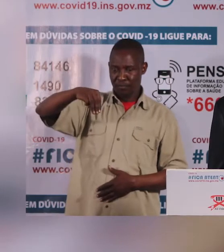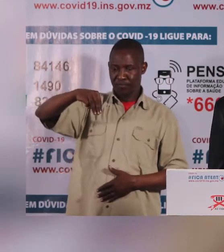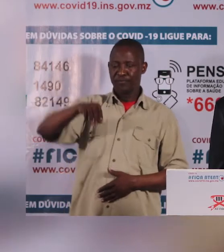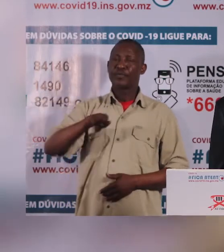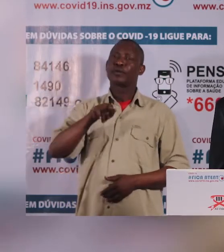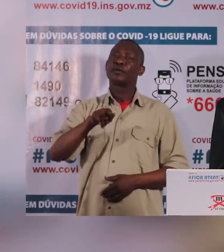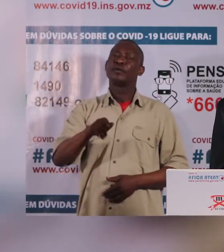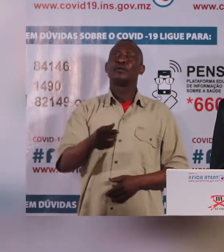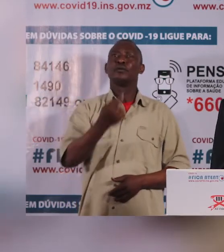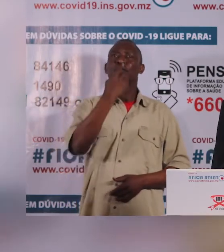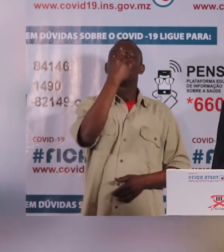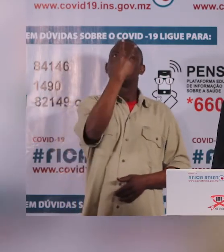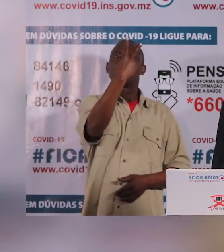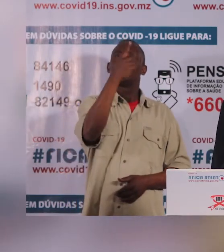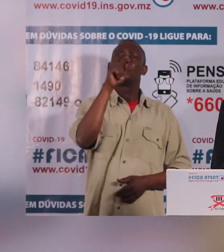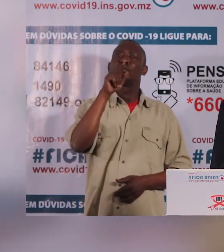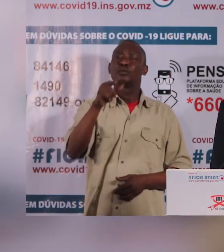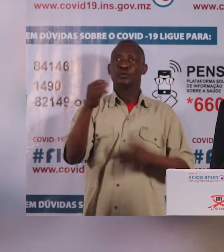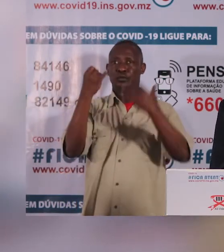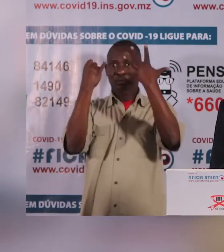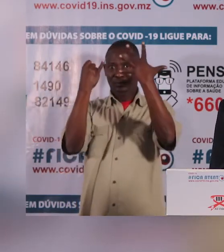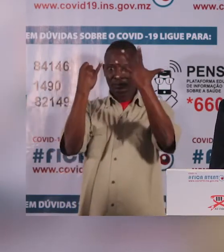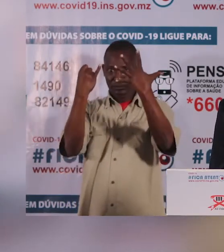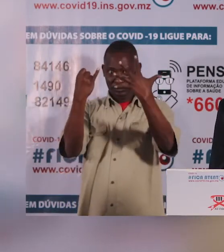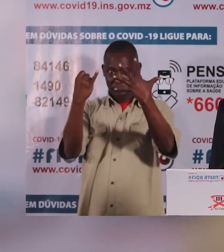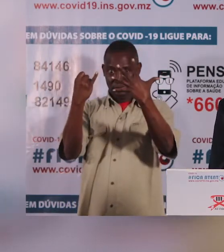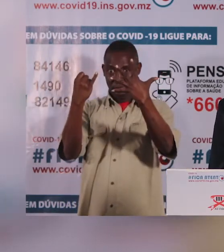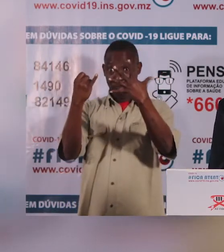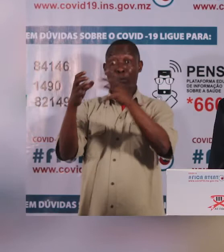2,6 vezes mais indivíduos que no mês de abril.